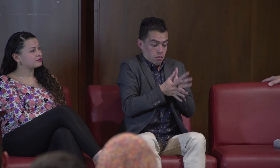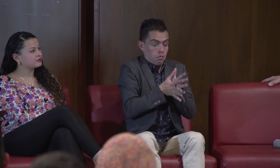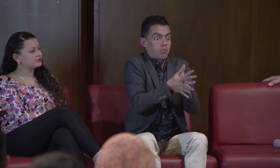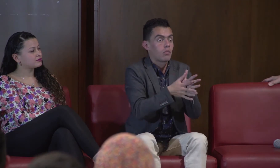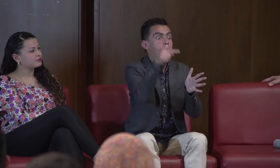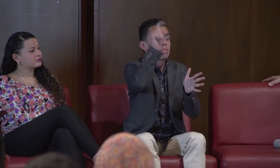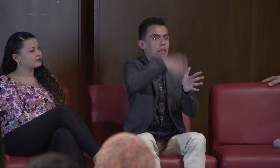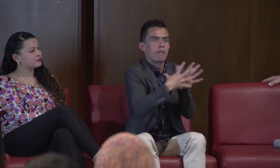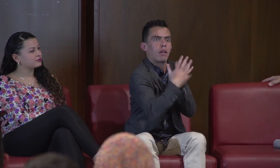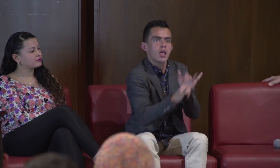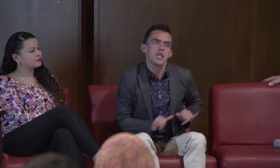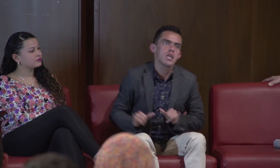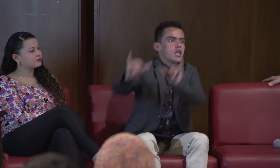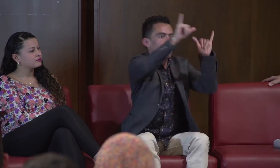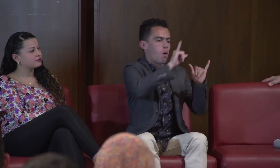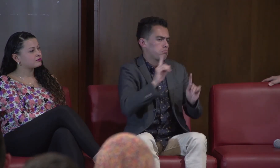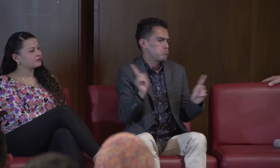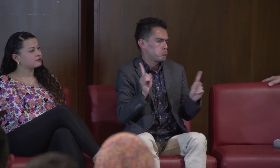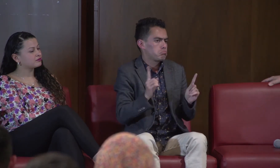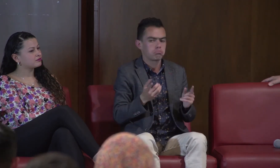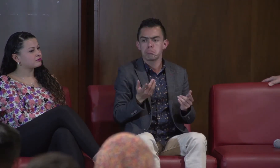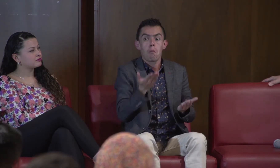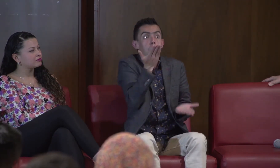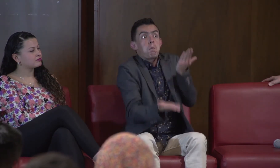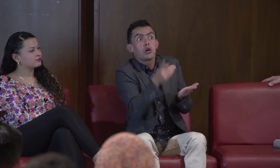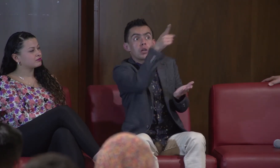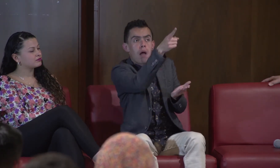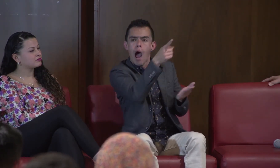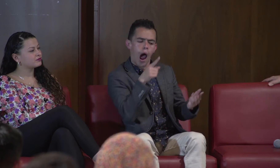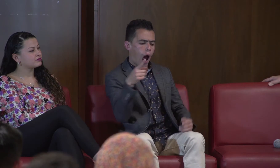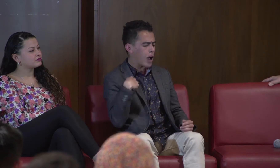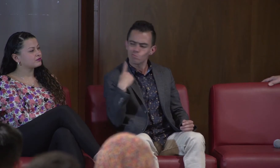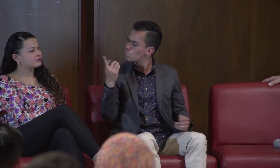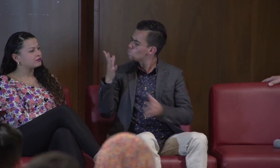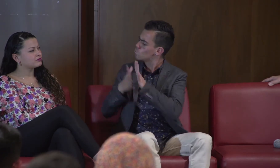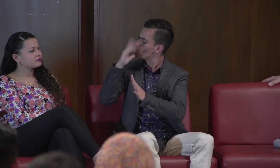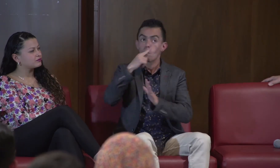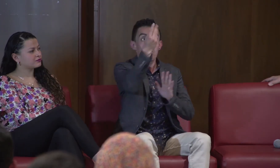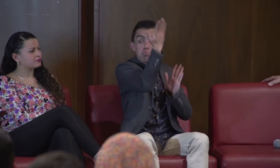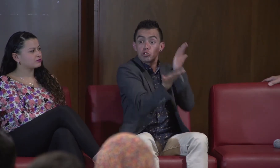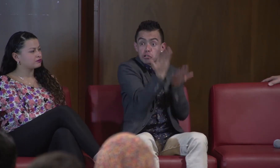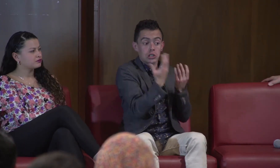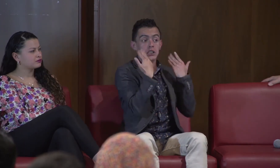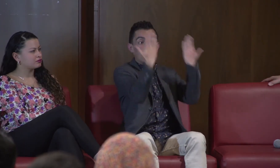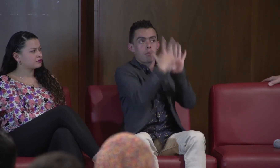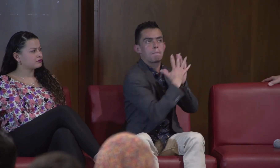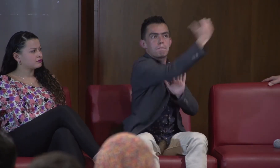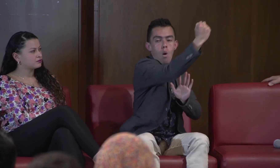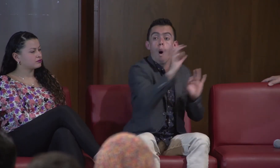videos, tal vez algunas señas no pueden ser iguales en todas las regiones, pero